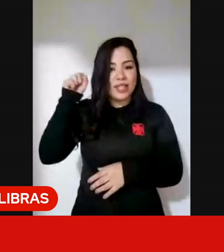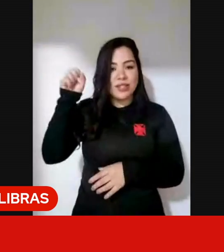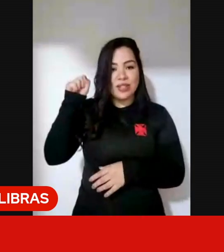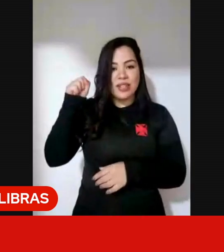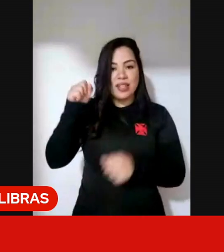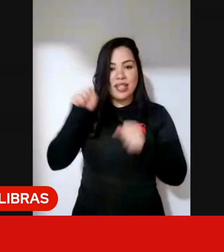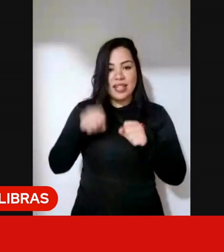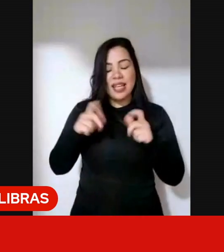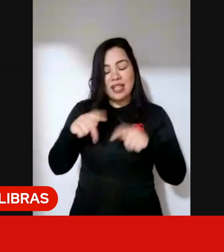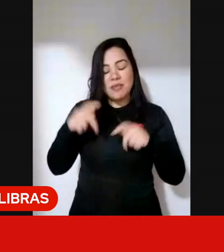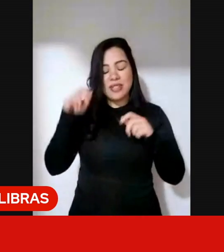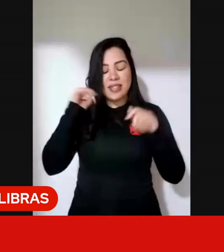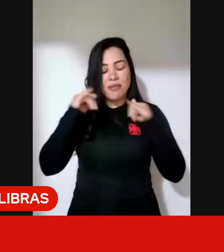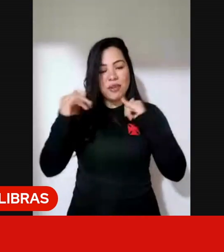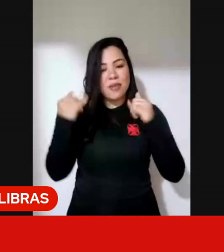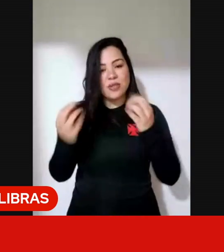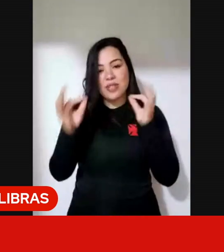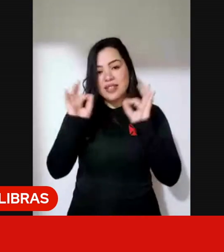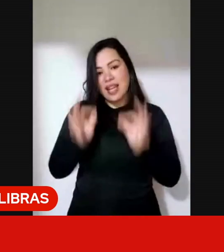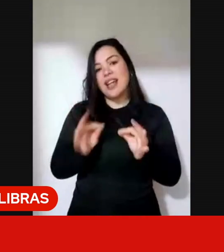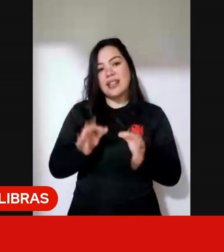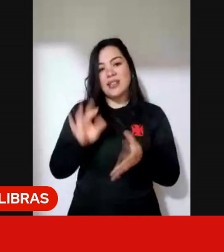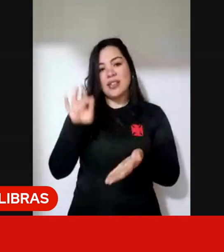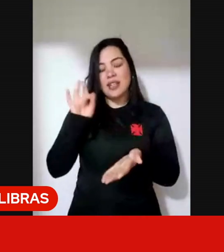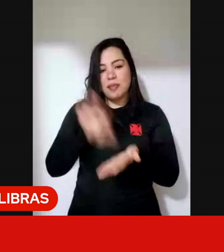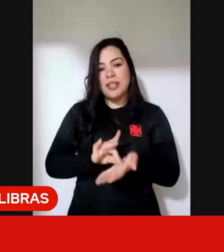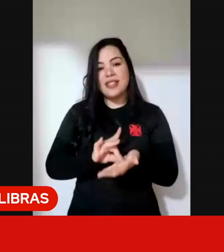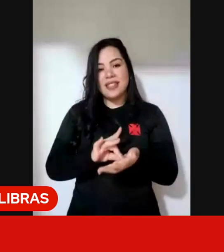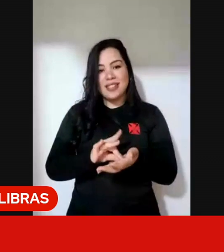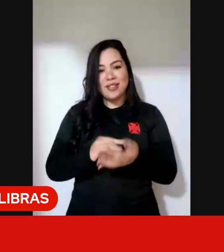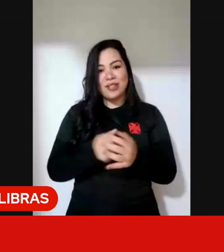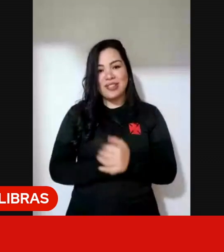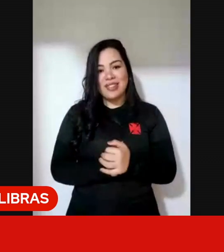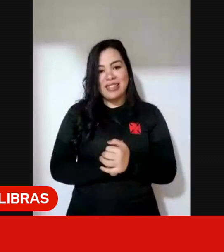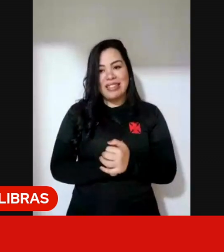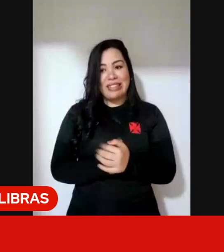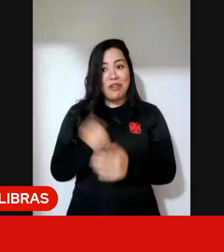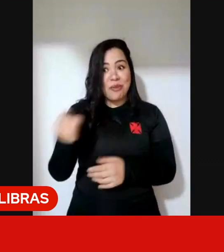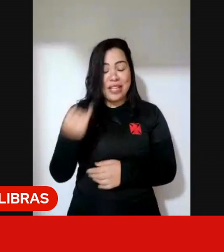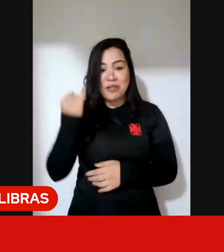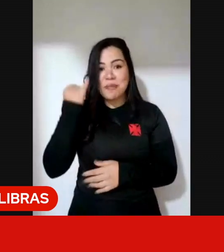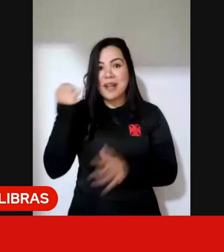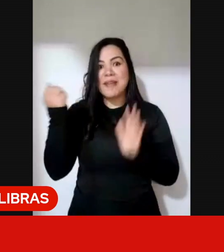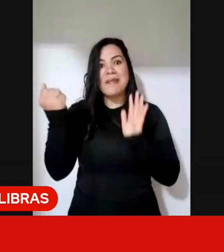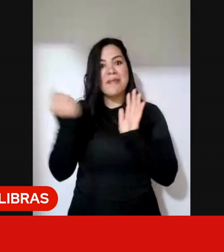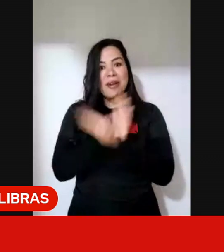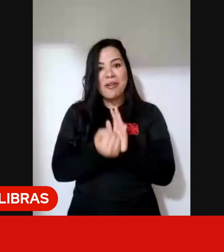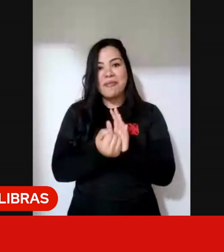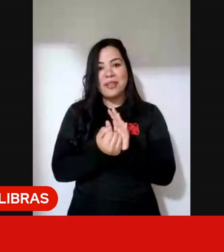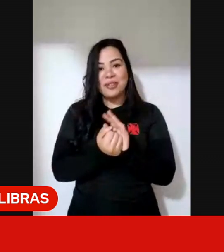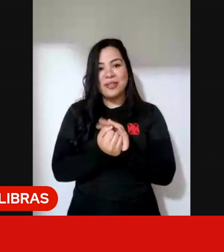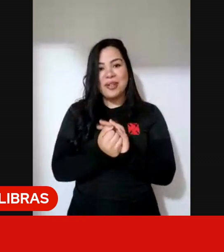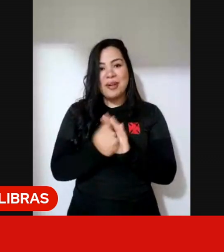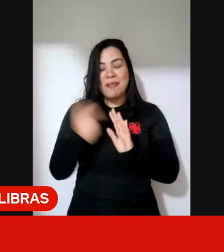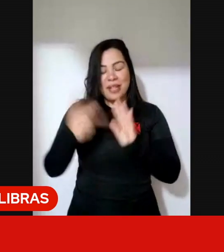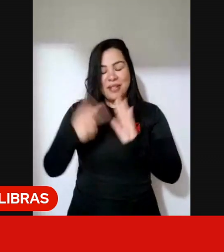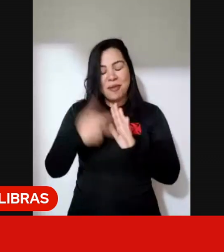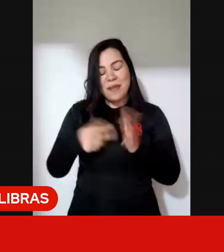nós ouvintes, que tenhamos as informações certas e precisas. Então, isso para mim me marcou